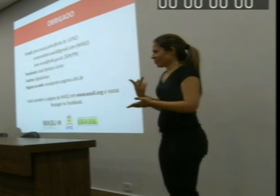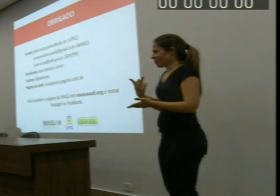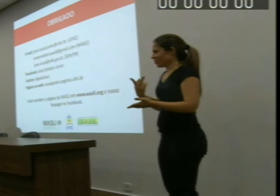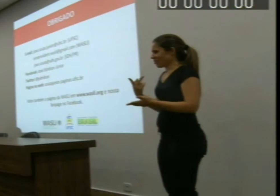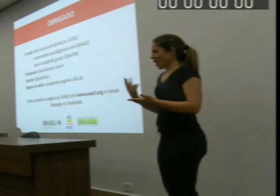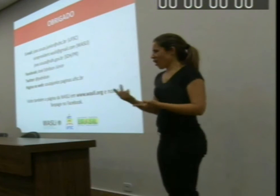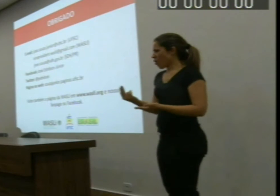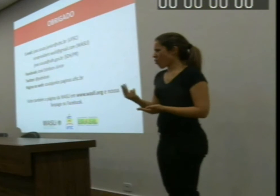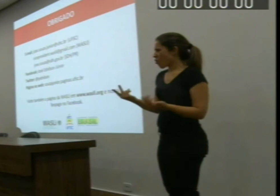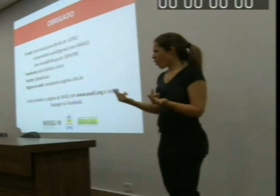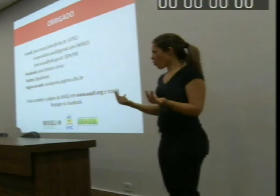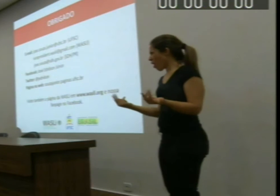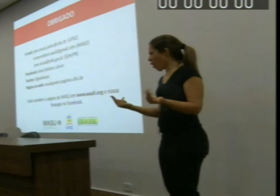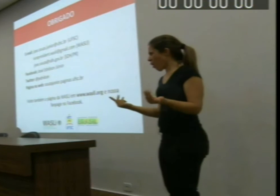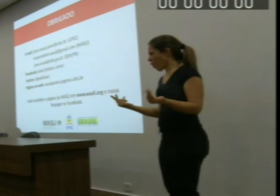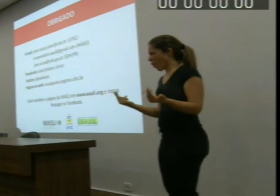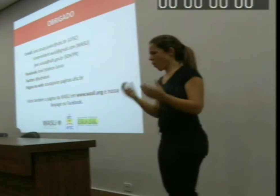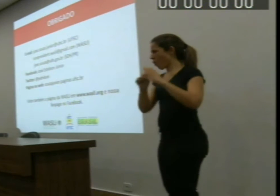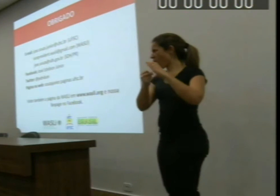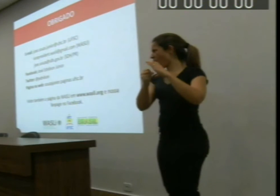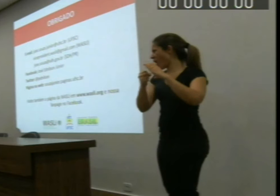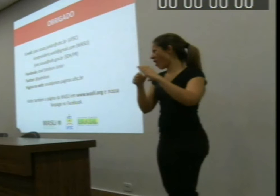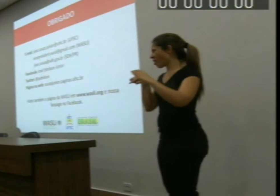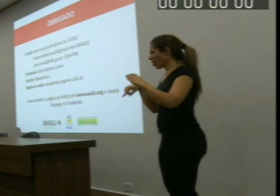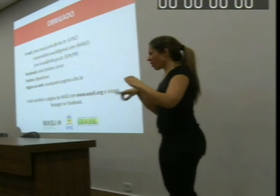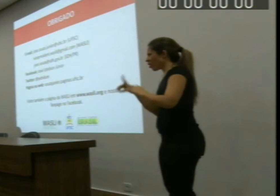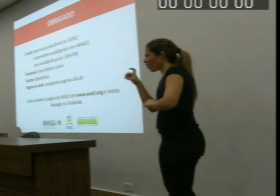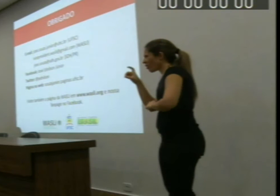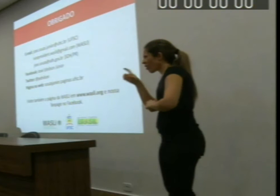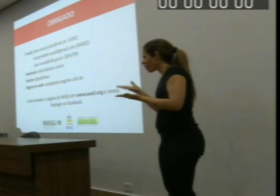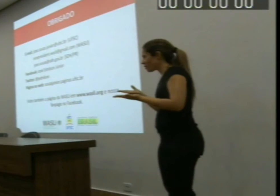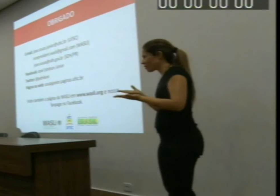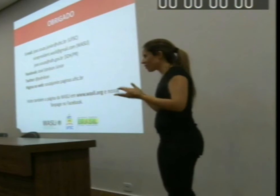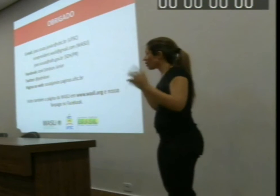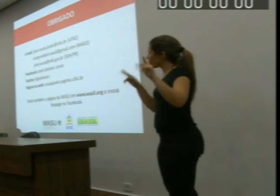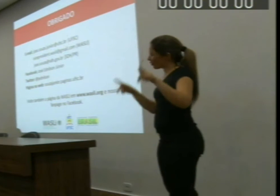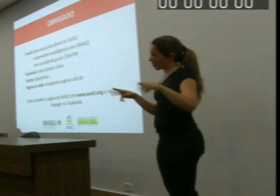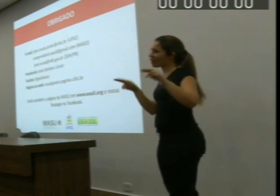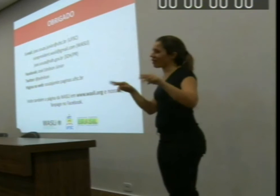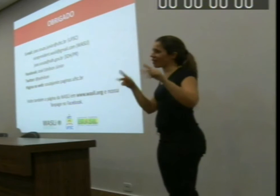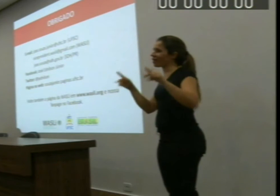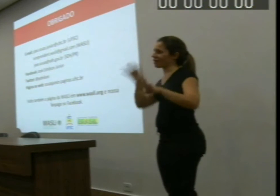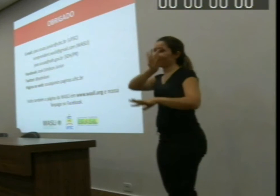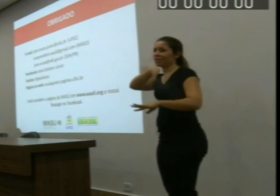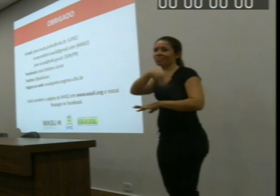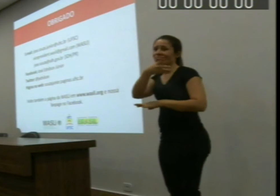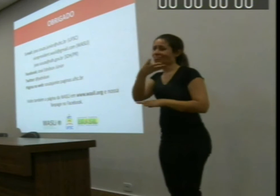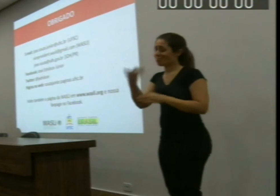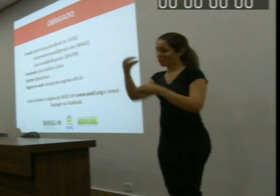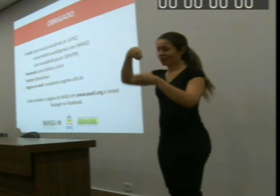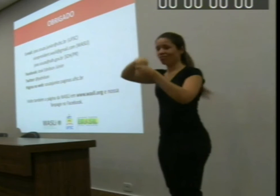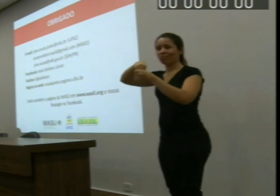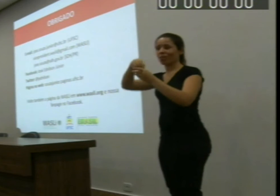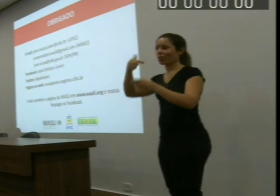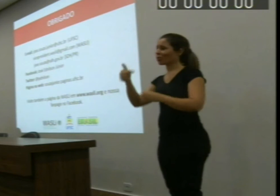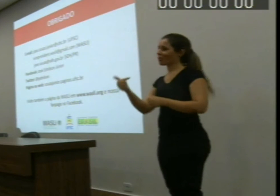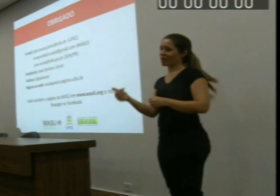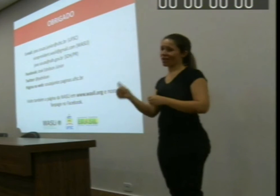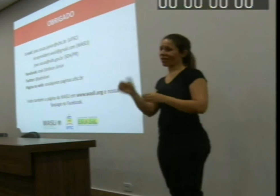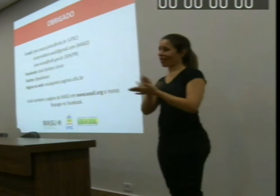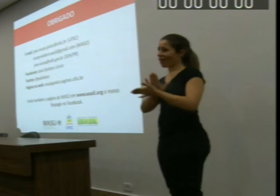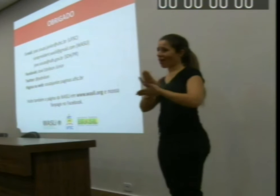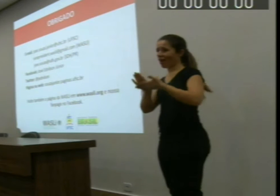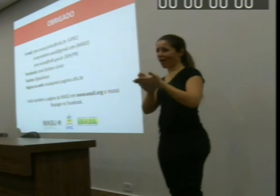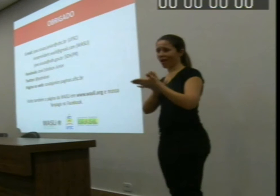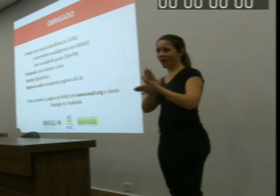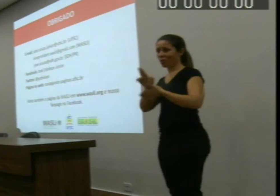fosse a Globo Nacional tem que tratar de uma forma diferente então esses detalhes tabela nenhuma contempla ela vai trazer lá